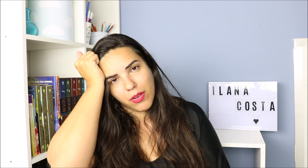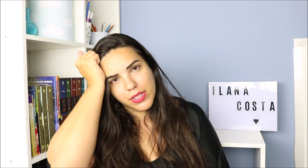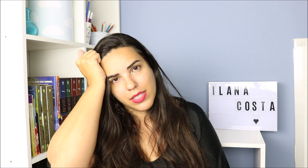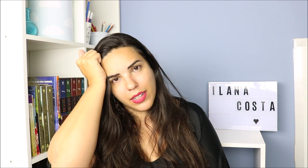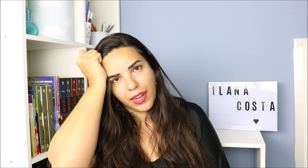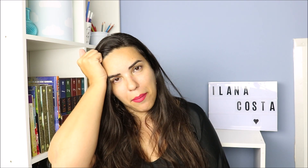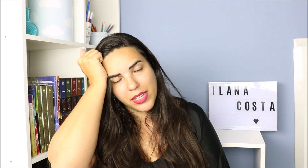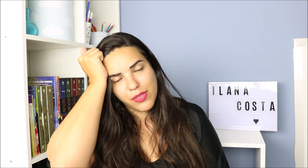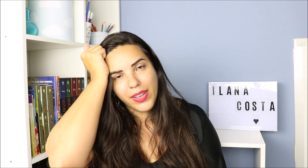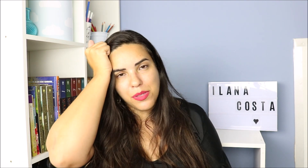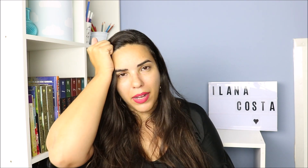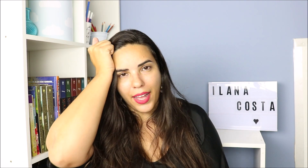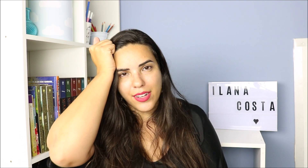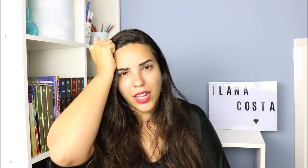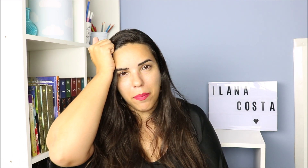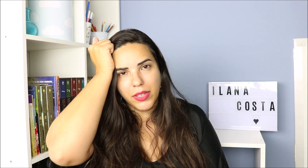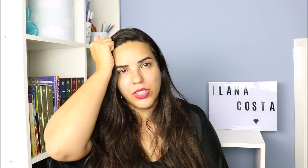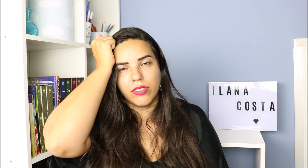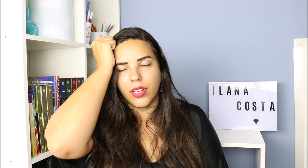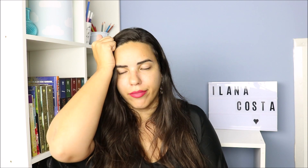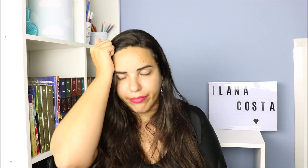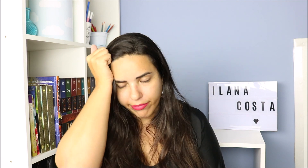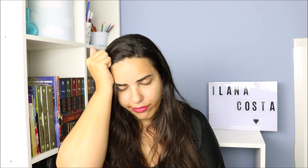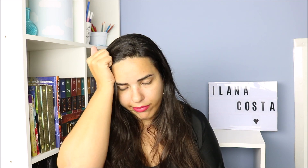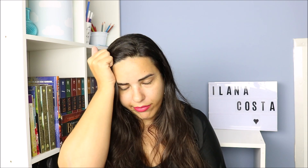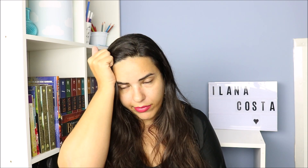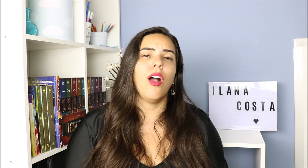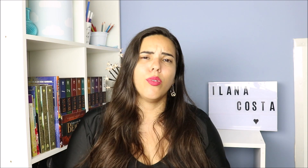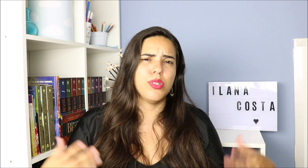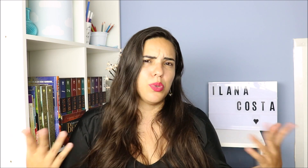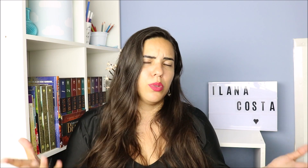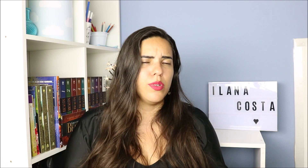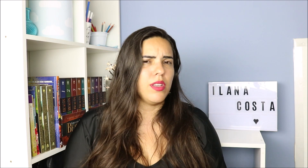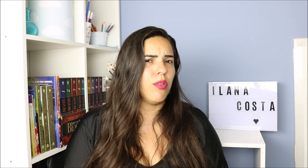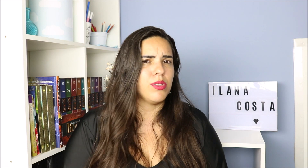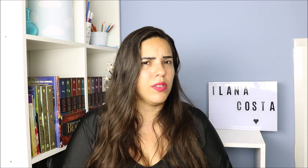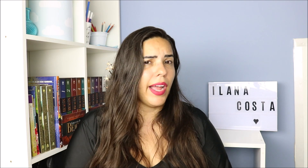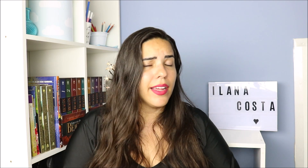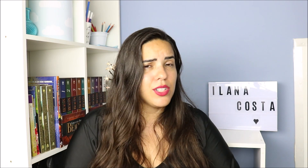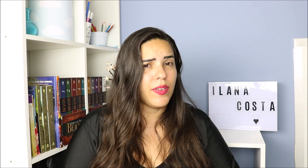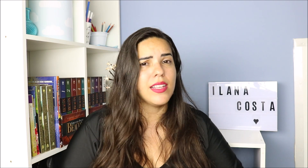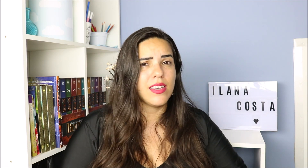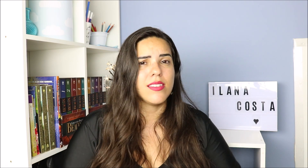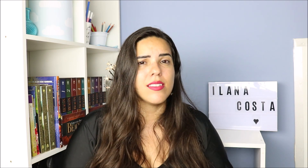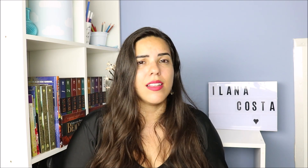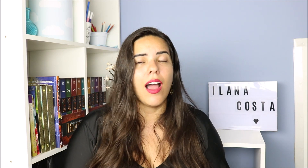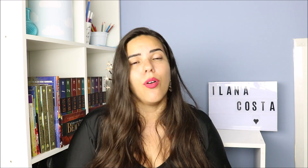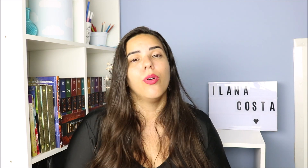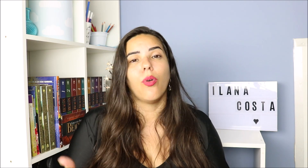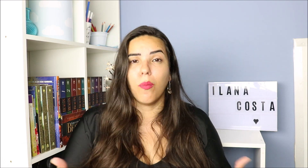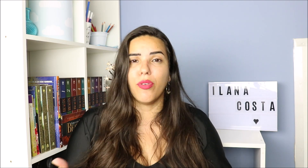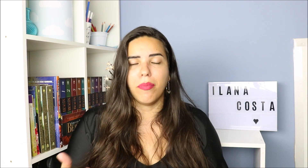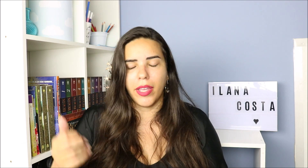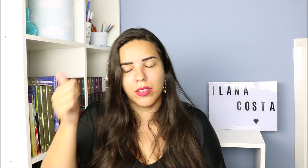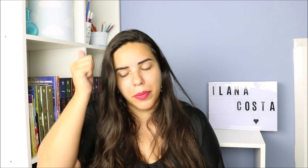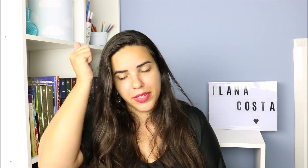assim na cabeça e faz uma cara de arrependido, né? Alguns surdos em alguns lugares fazem esse sinal com movimento, por